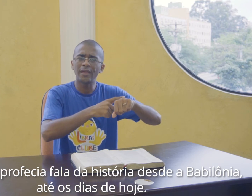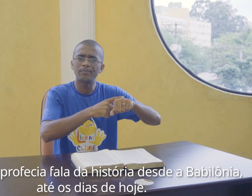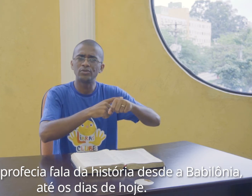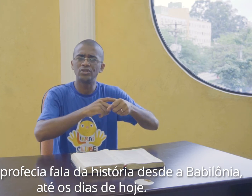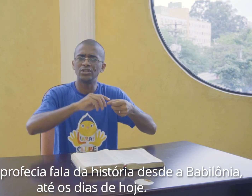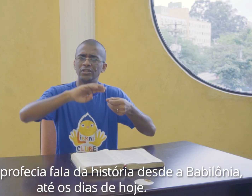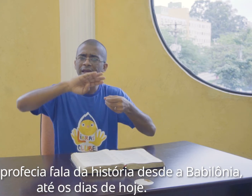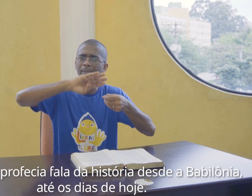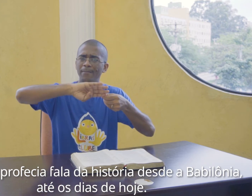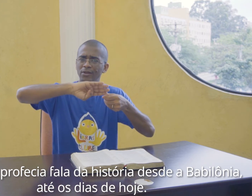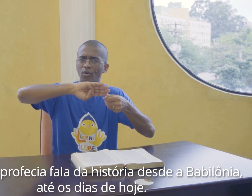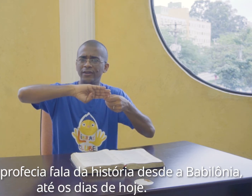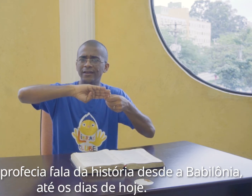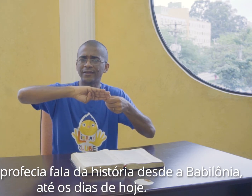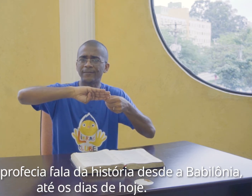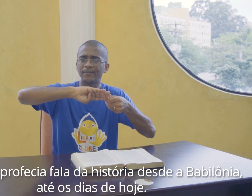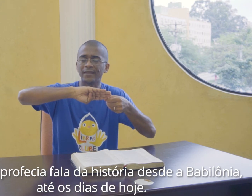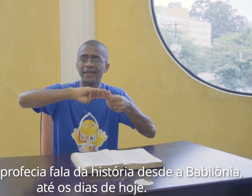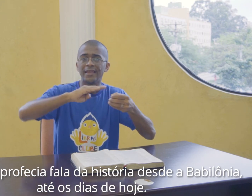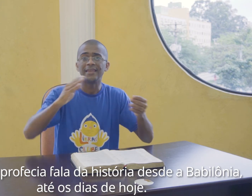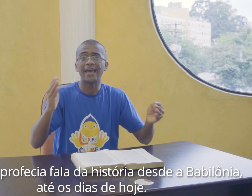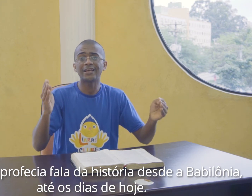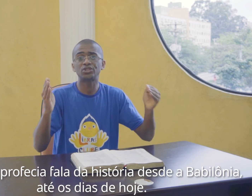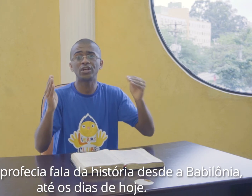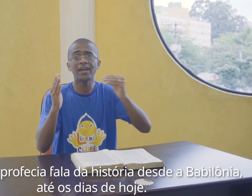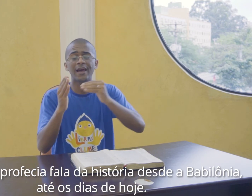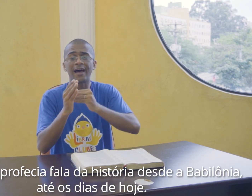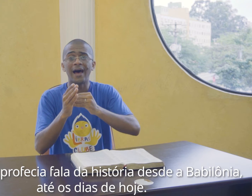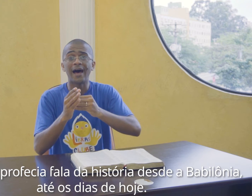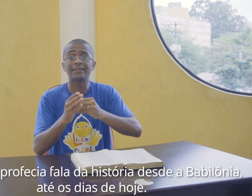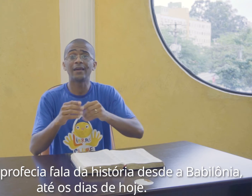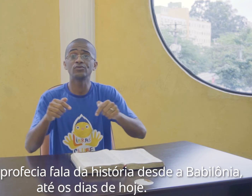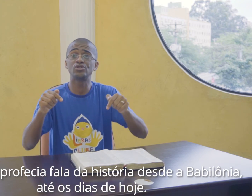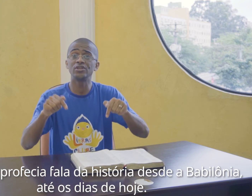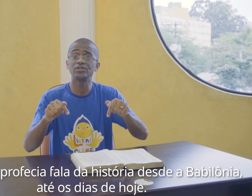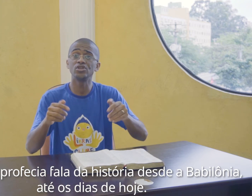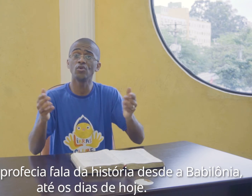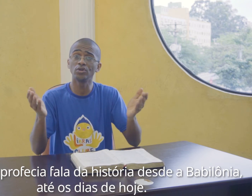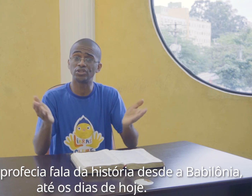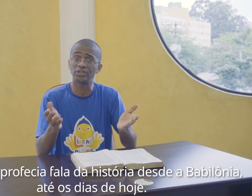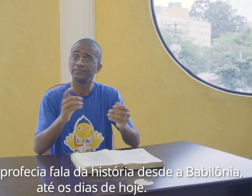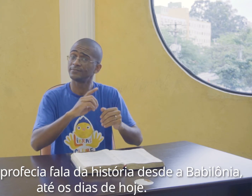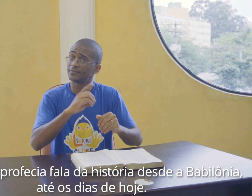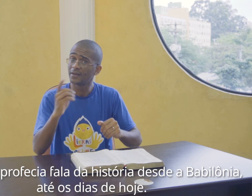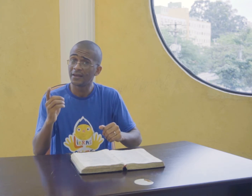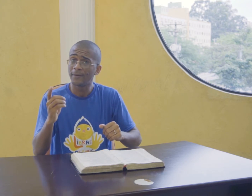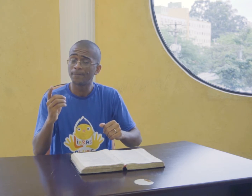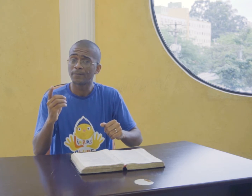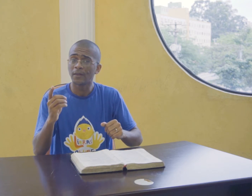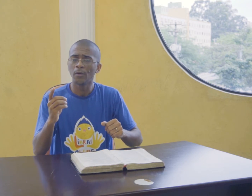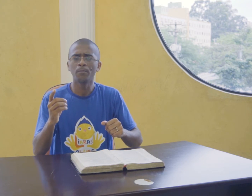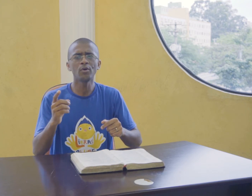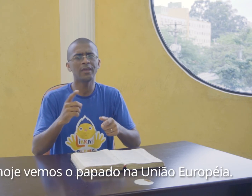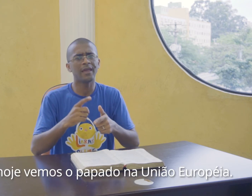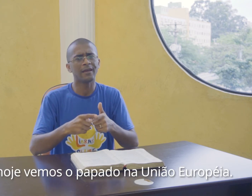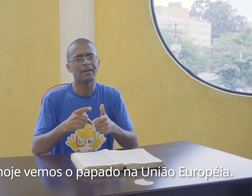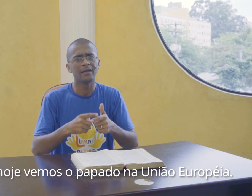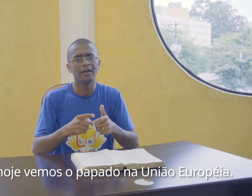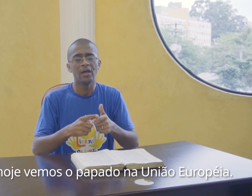tempo da Babilônia, e ela chega até os dias de hoje. Por quê?